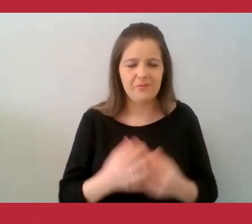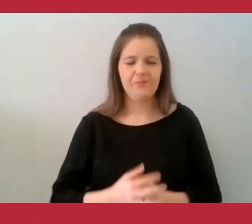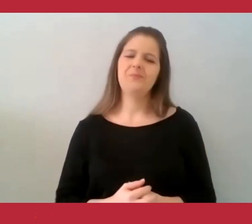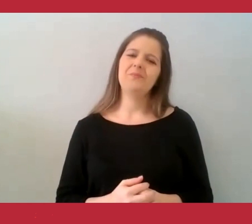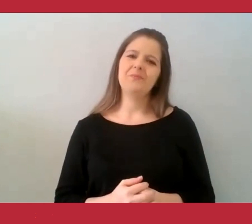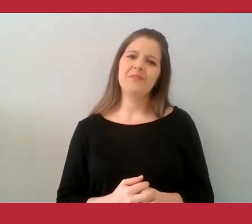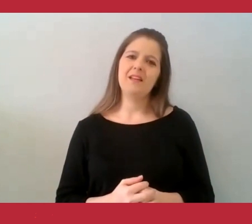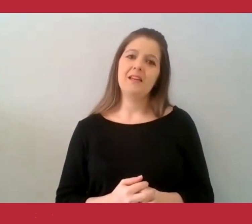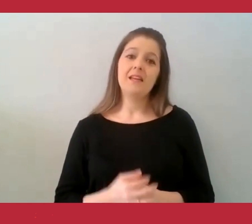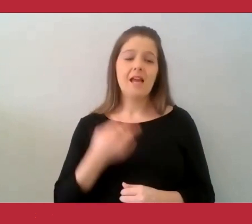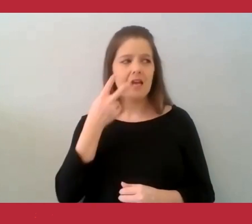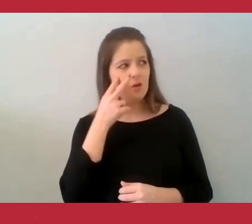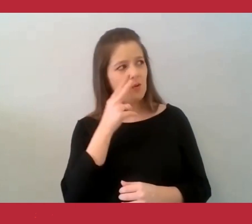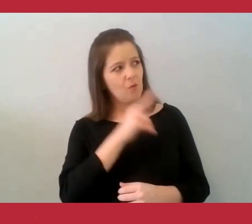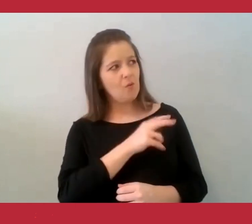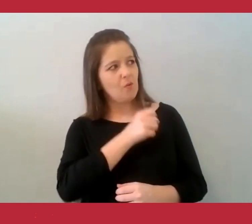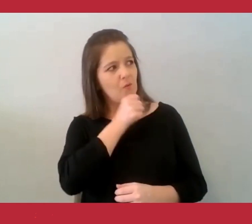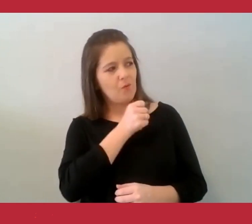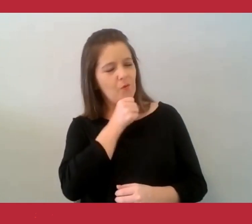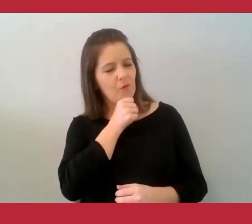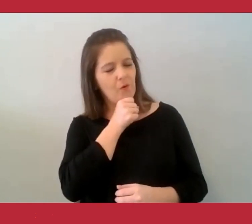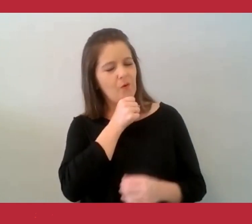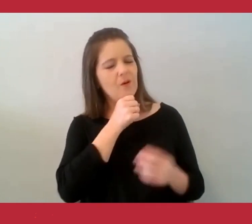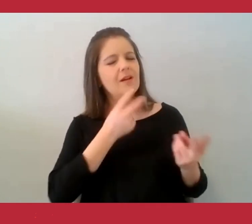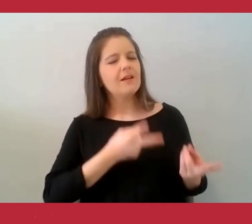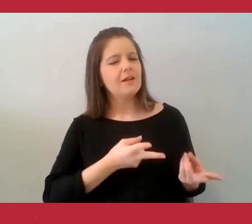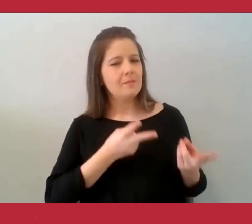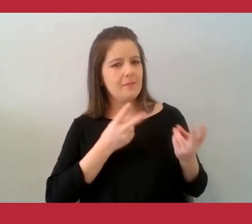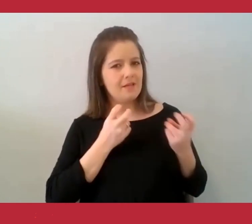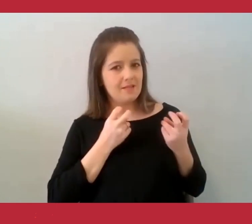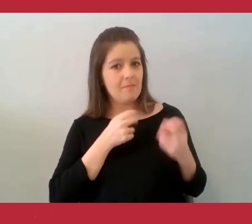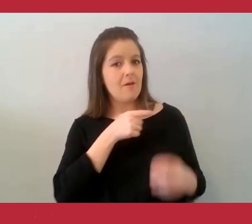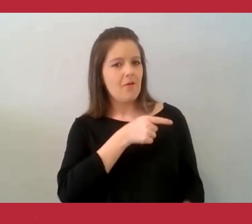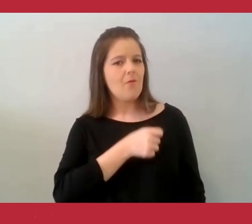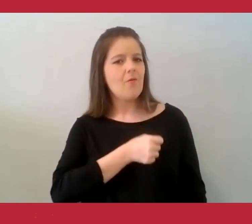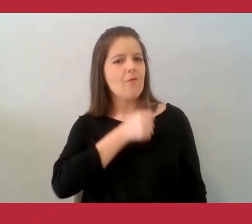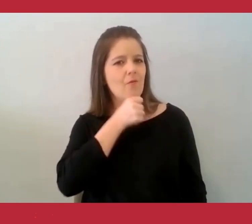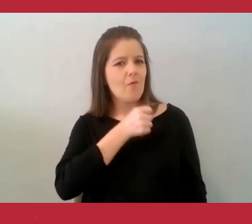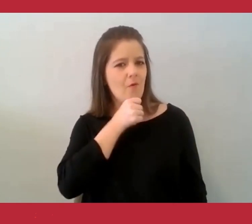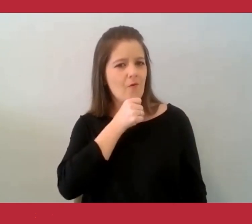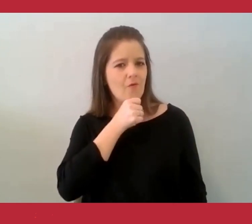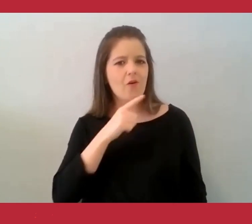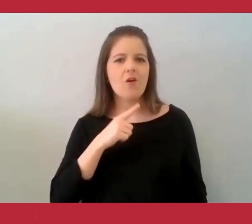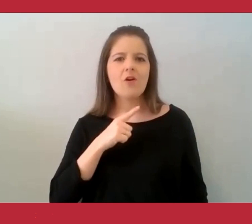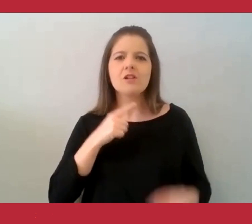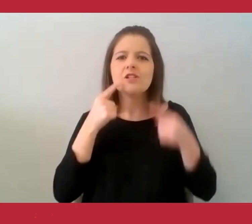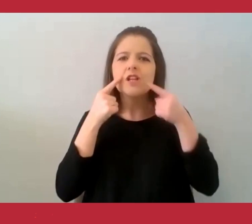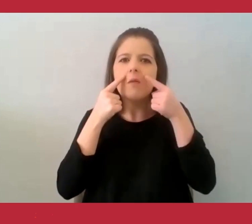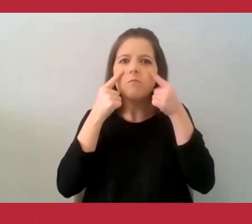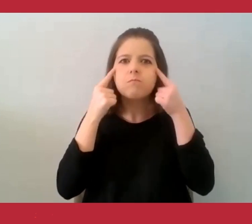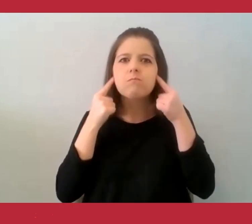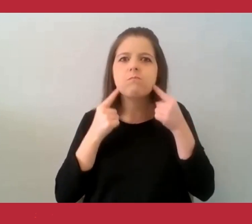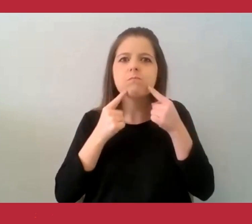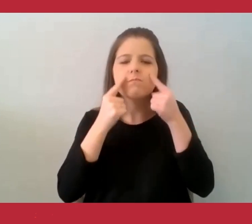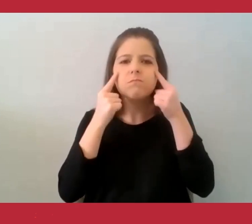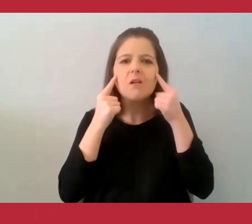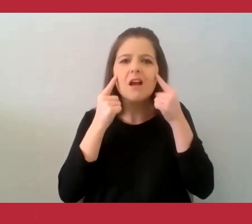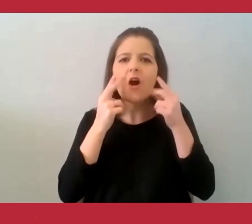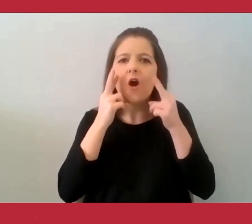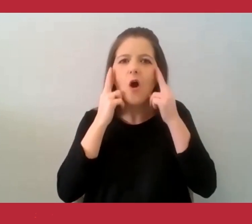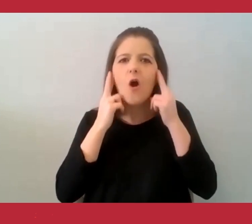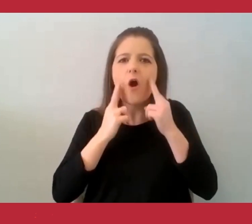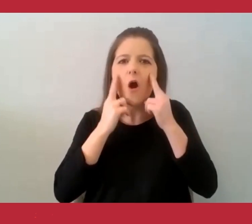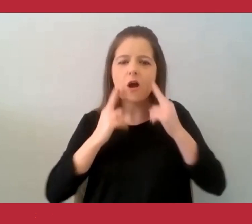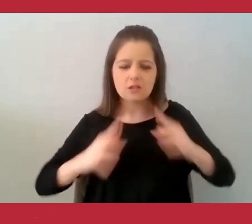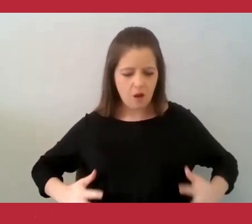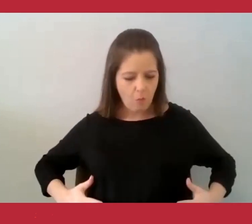olhou para o seu avô e percebeu que seu avô tinha as bochechas rosadas, a